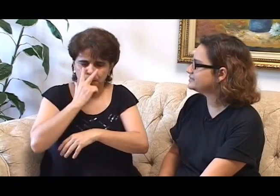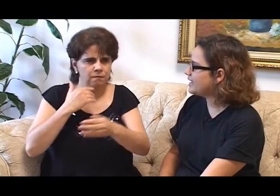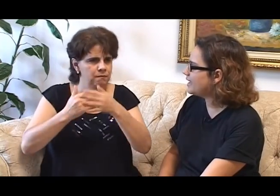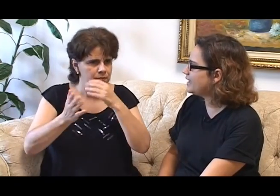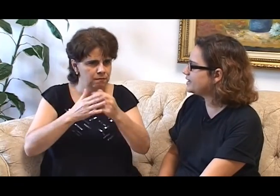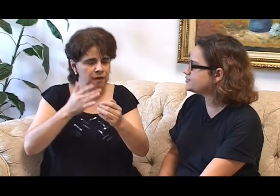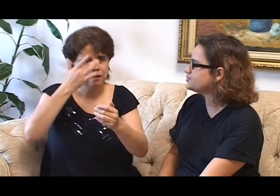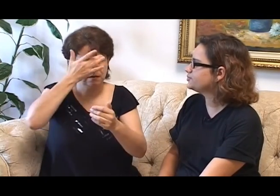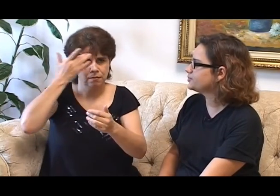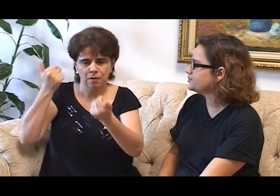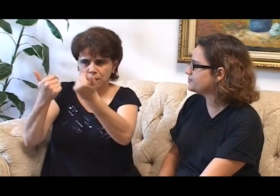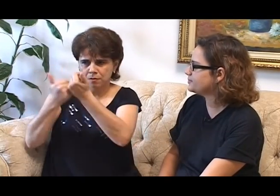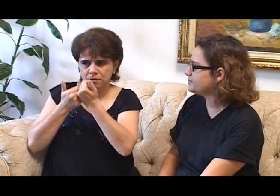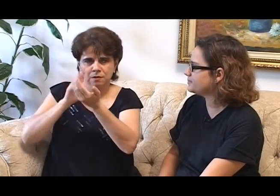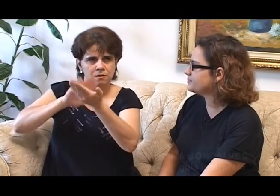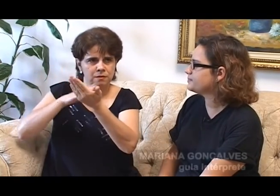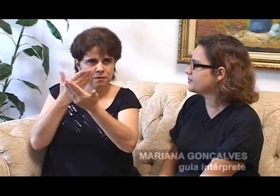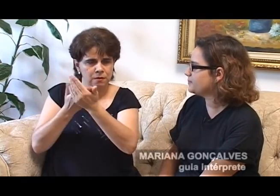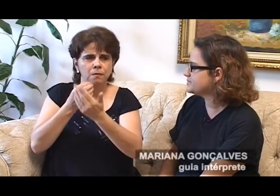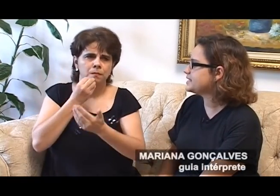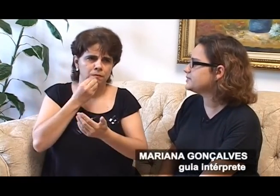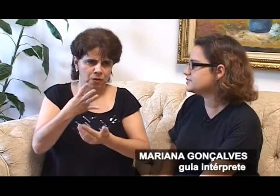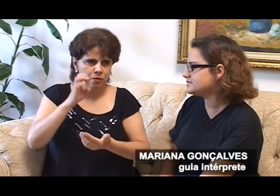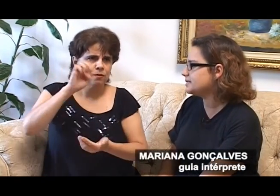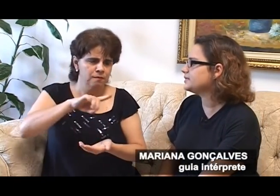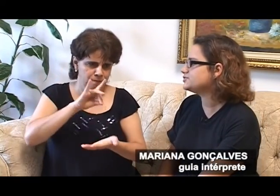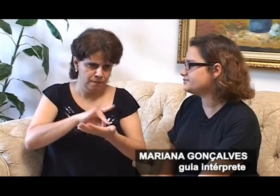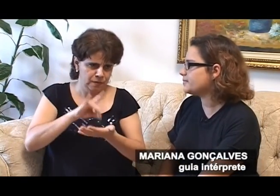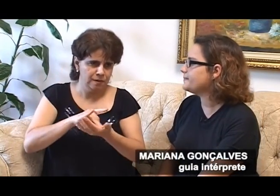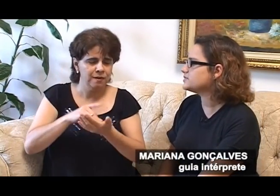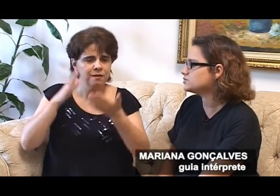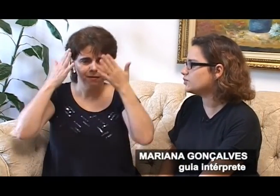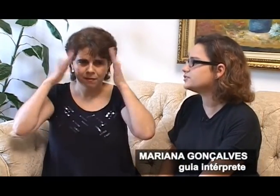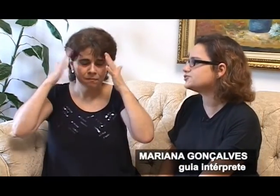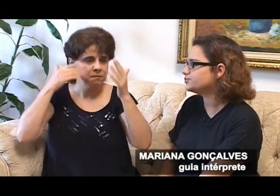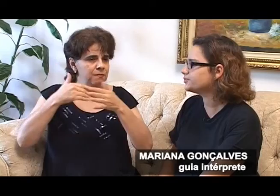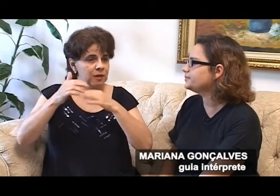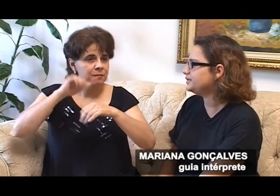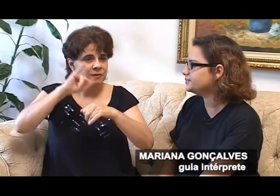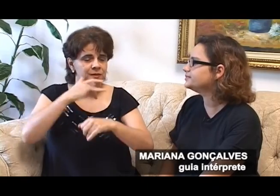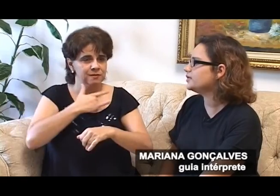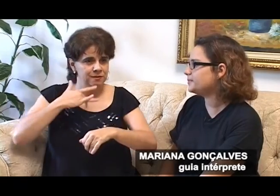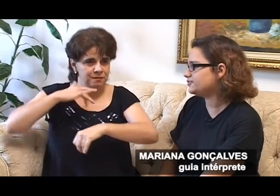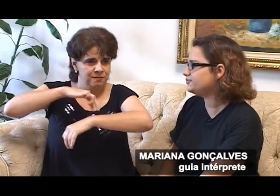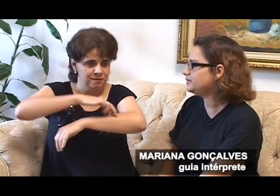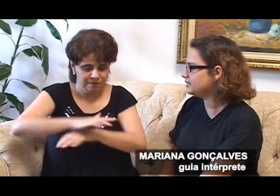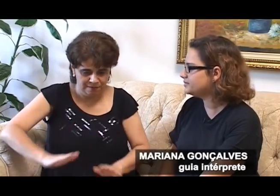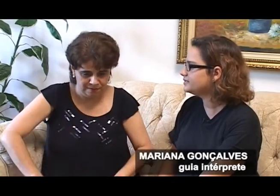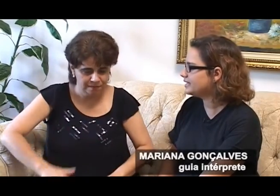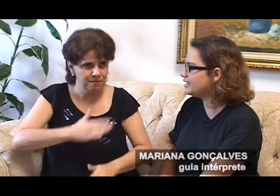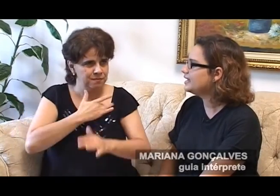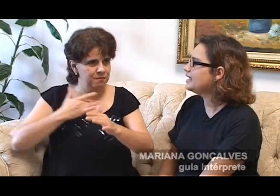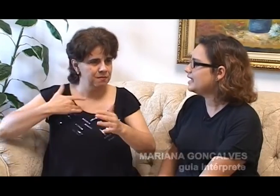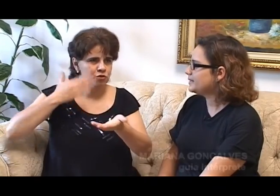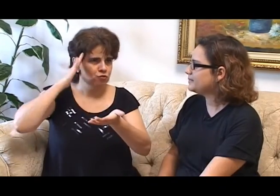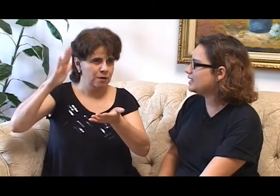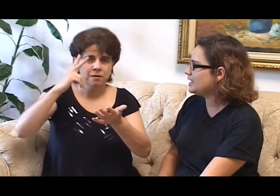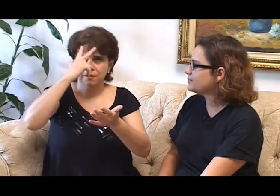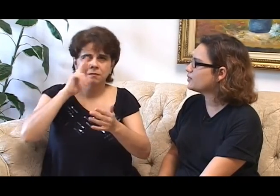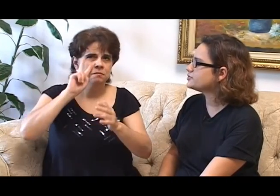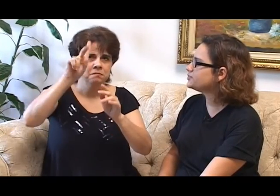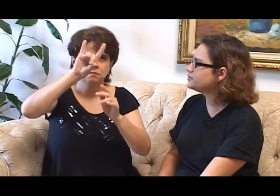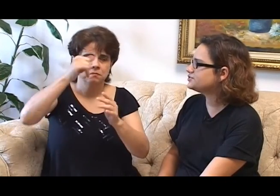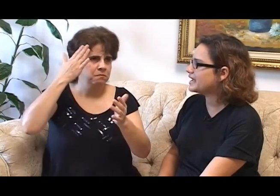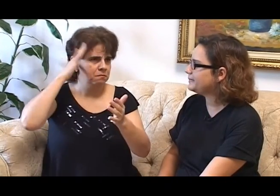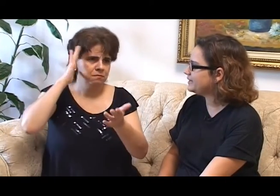de andar junto com... Sempre que tiver uma pessoa junto comigo, eu prefiro, né?